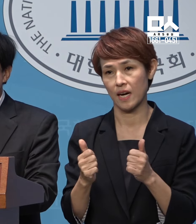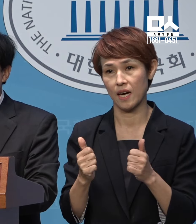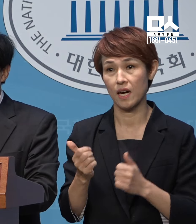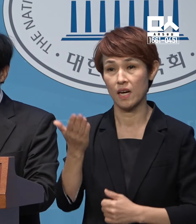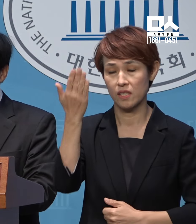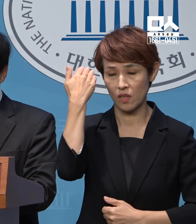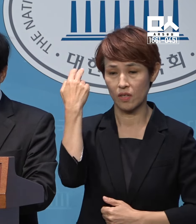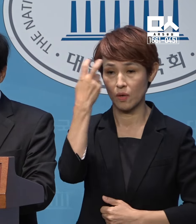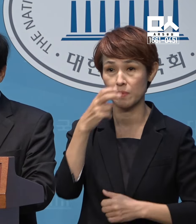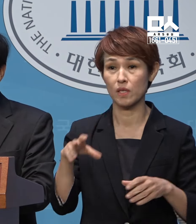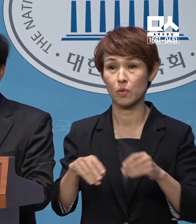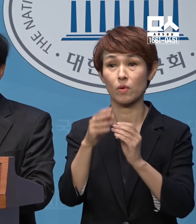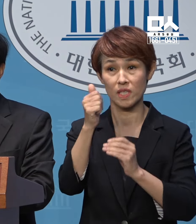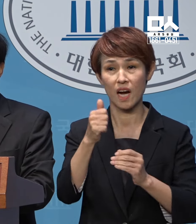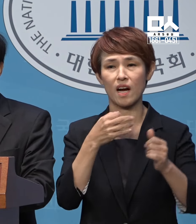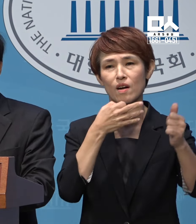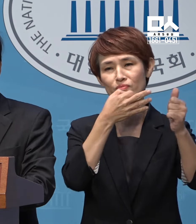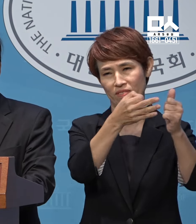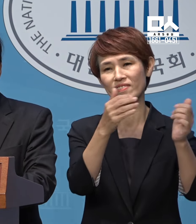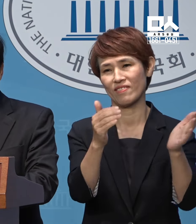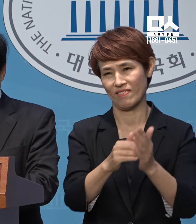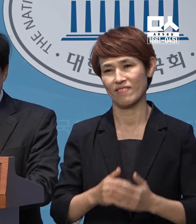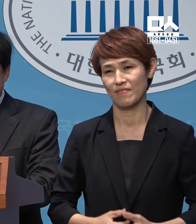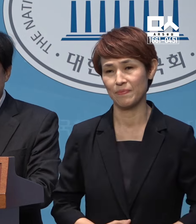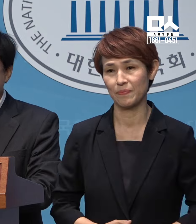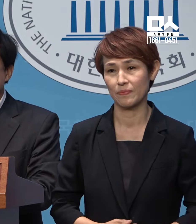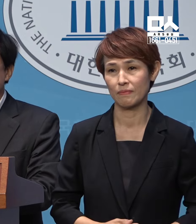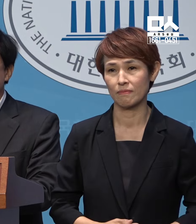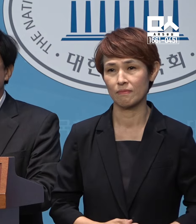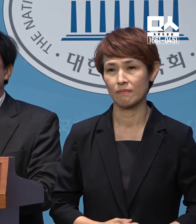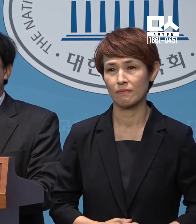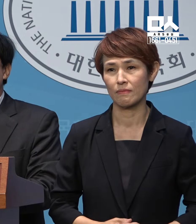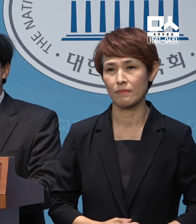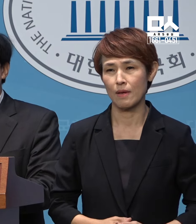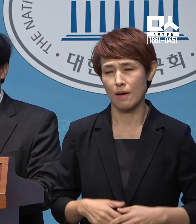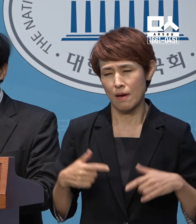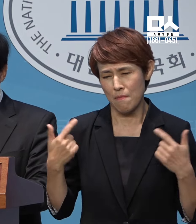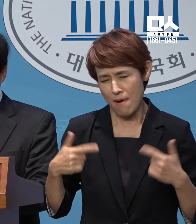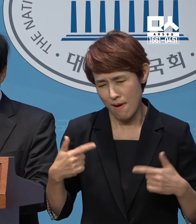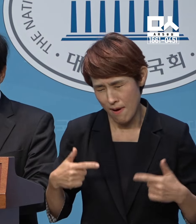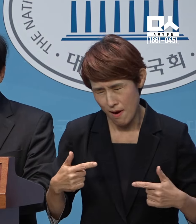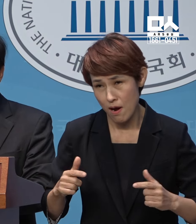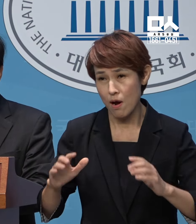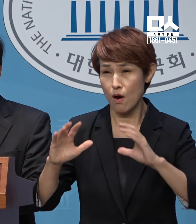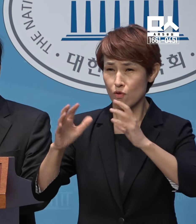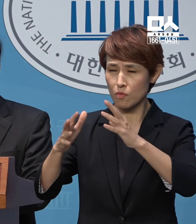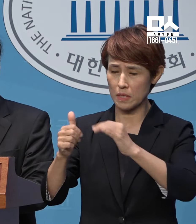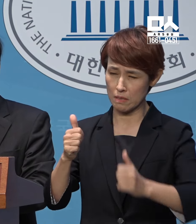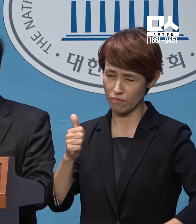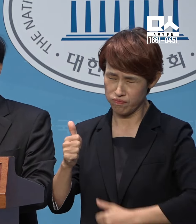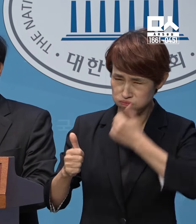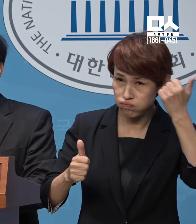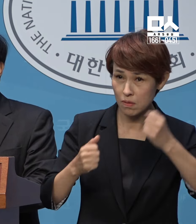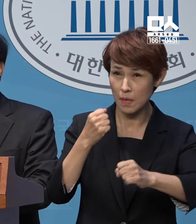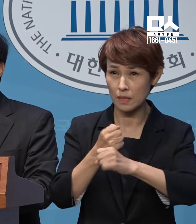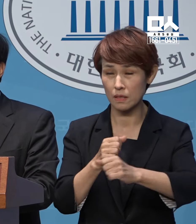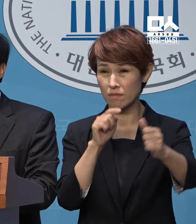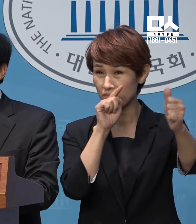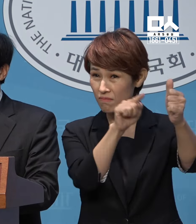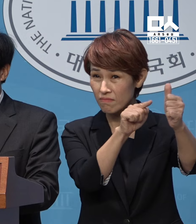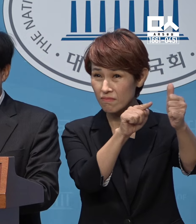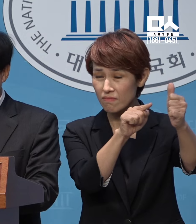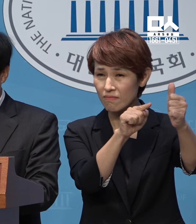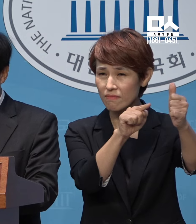전 검찰총장으로 불러왔습니다. 날만 세면 국민을 화나게 만드는 그를